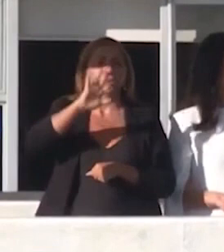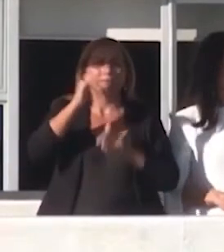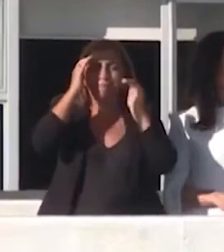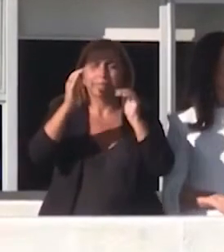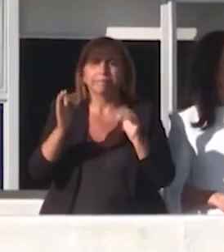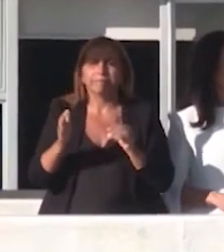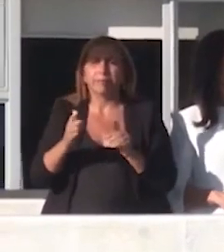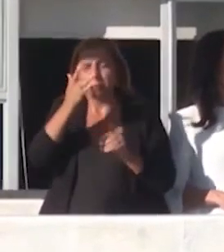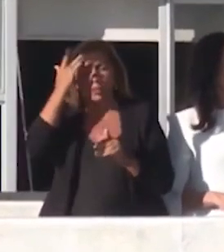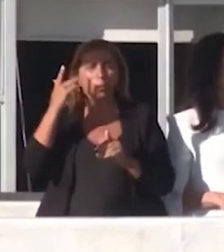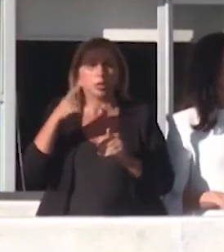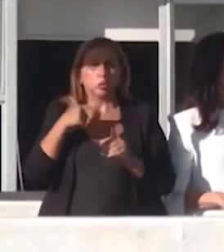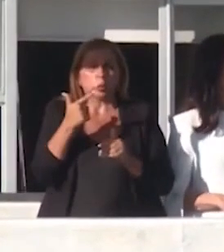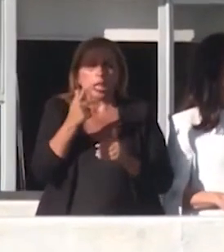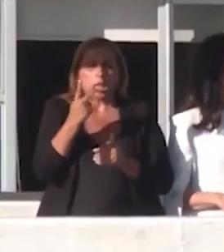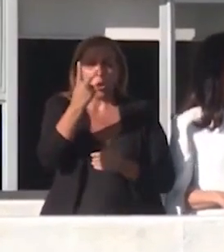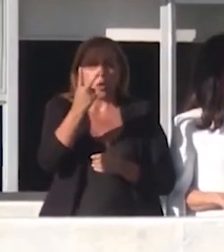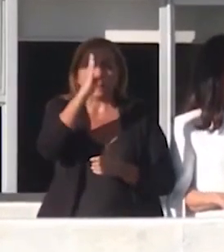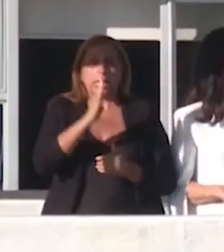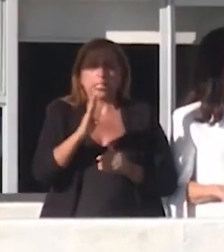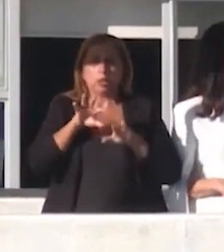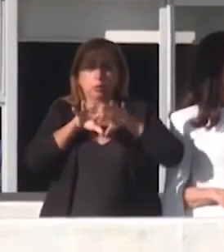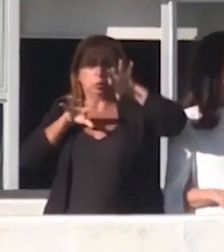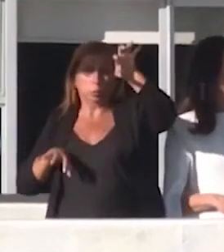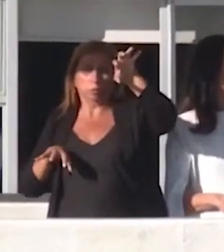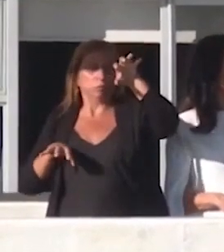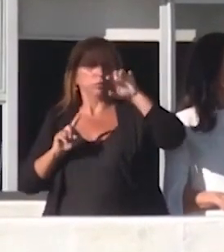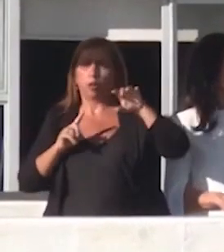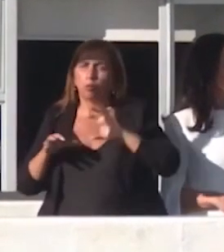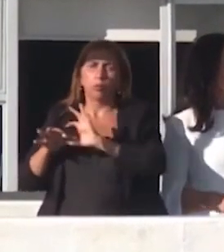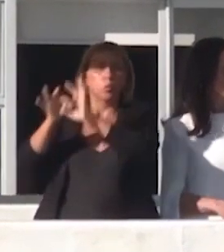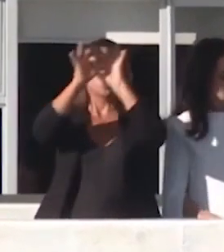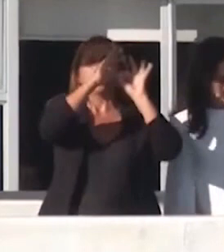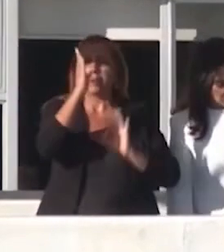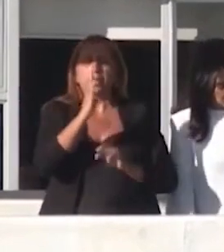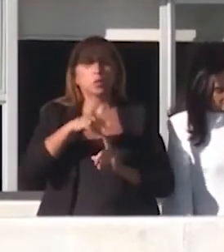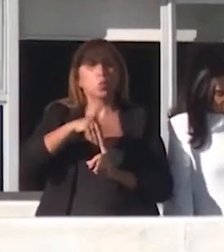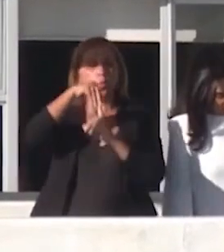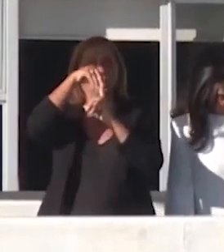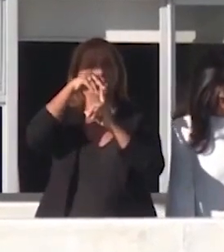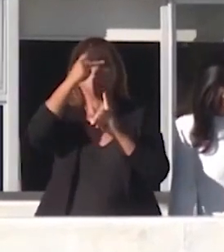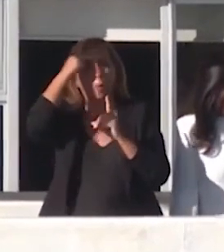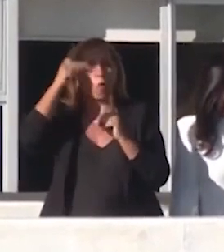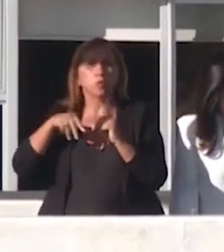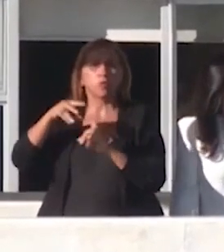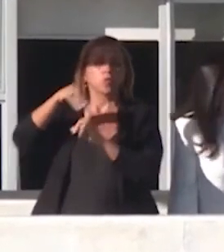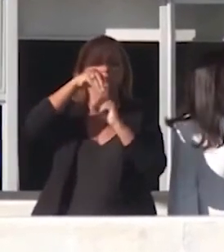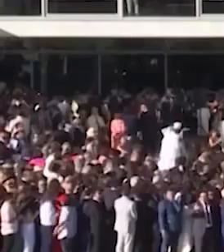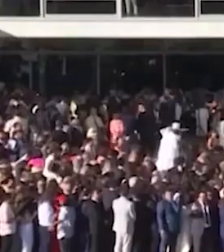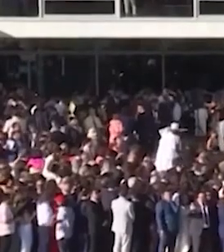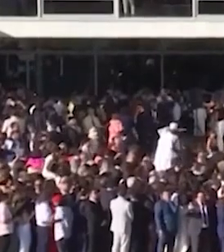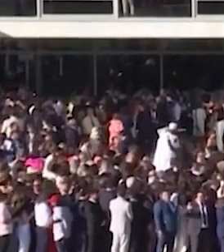Não existem dois Brasis. Somos um único país, um único povo, uma grande